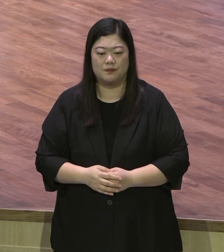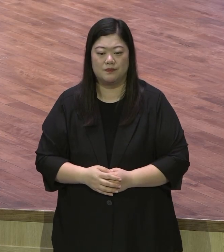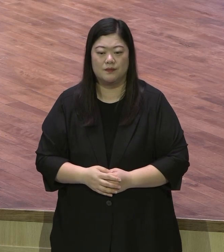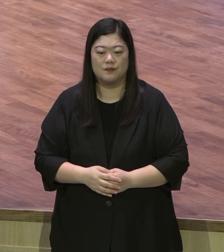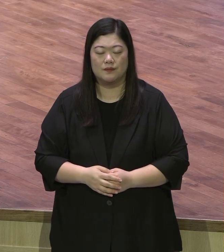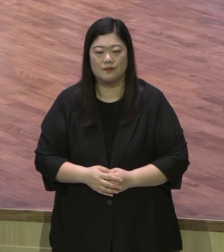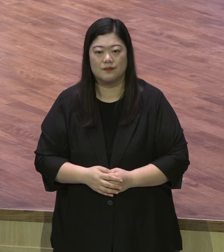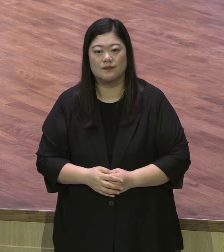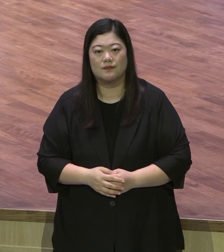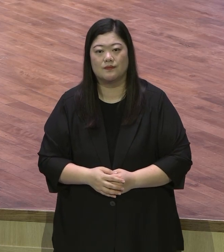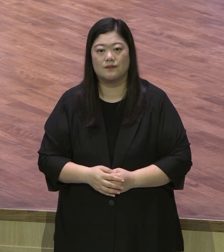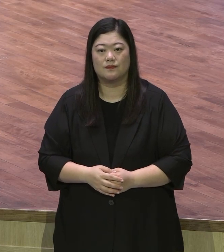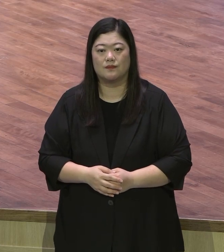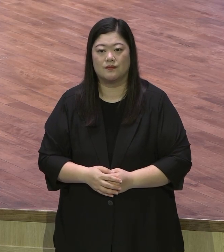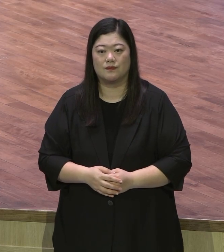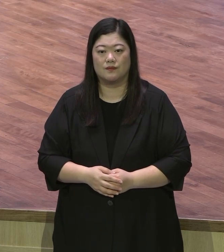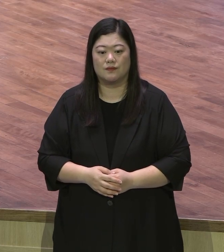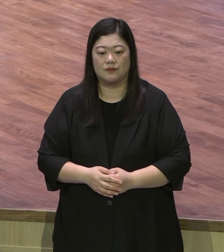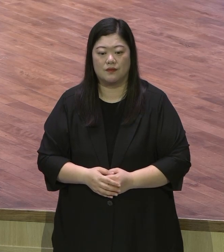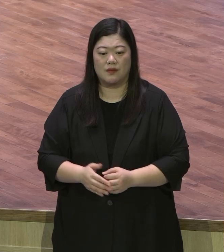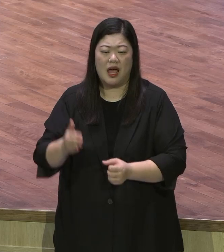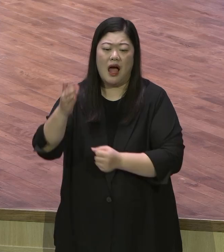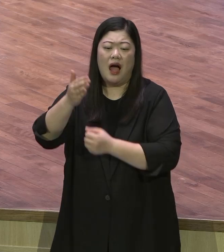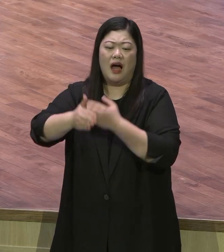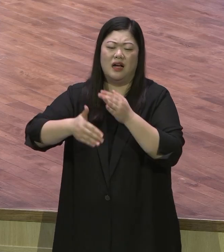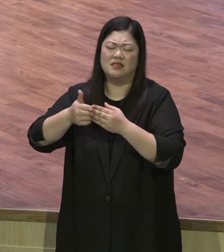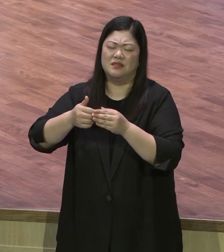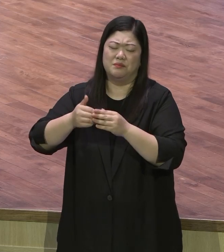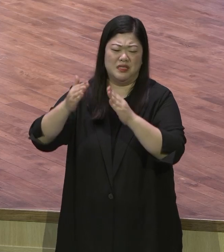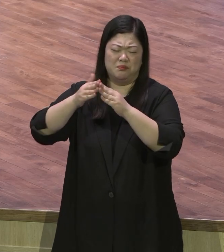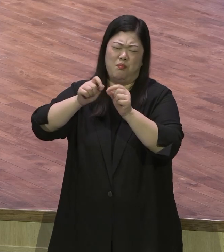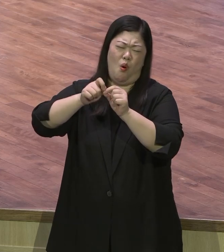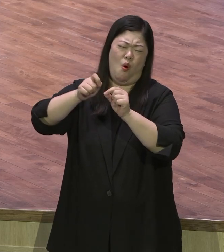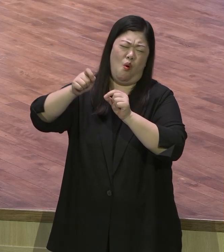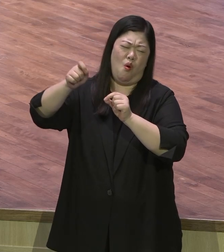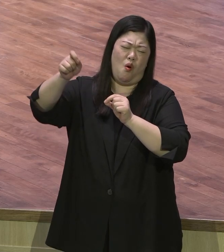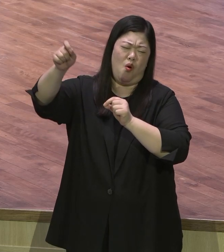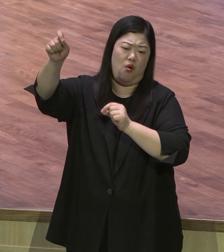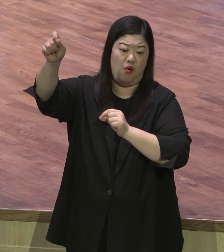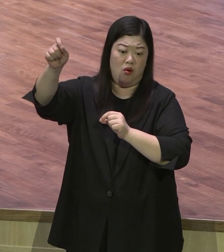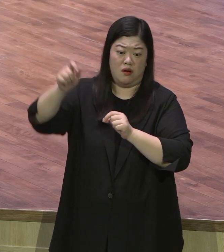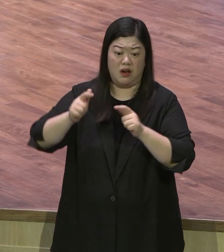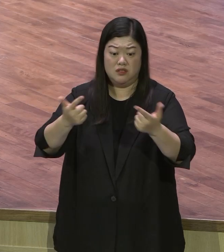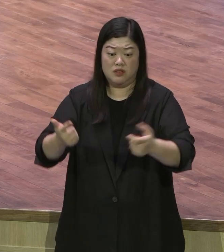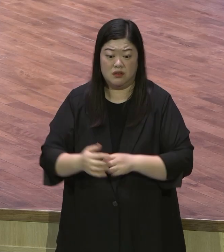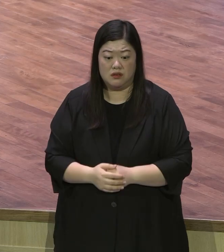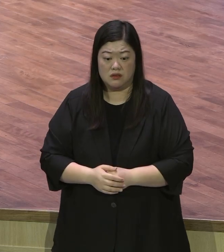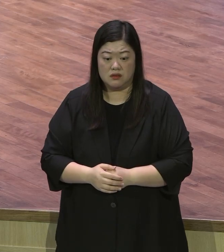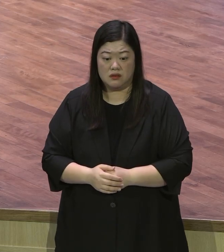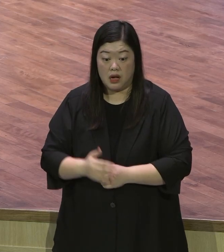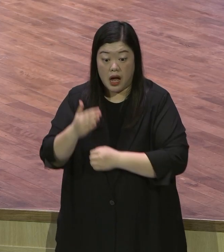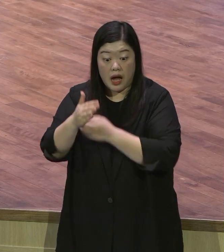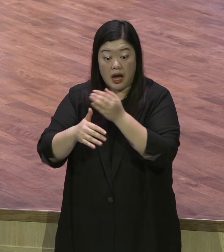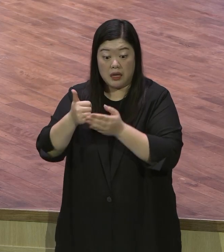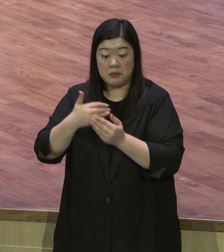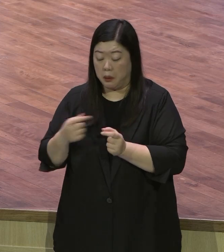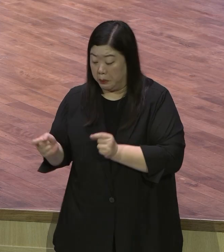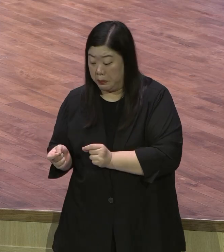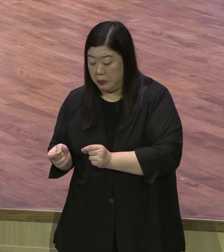하나님은요 여러분이 구만리 장정에 멀리 계신 분 아니에요. 우리와 아주